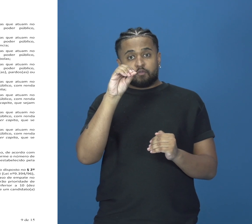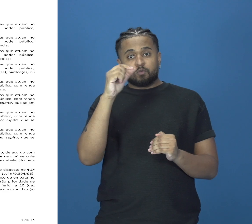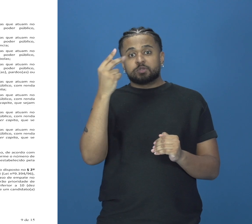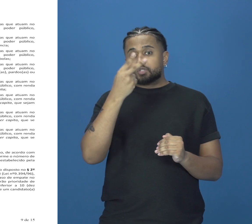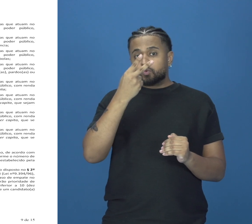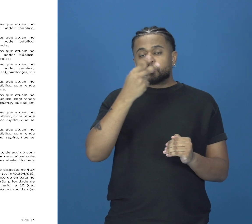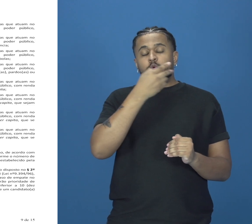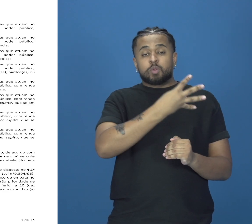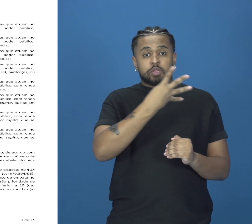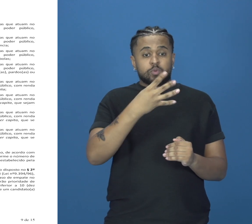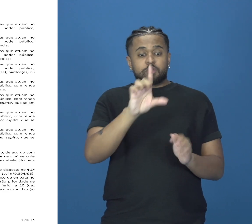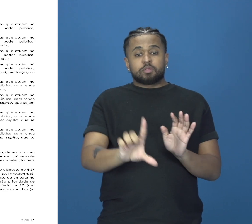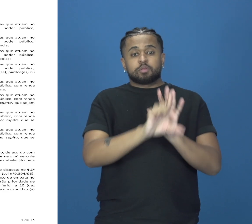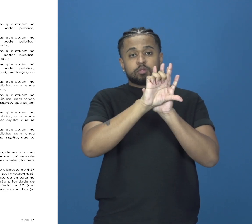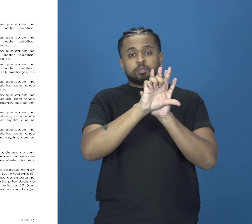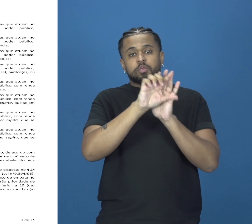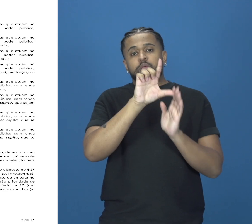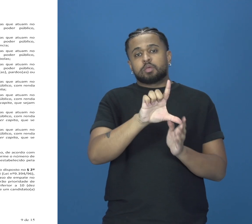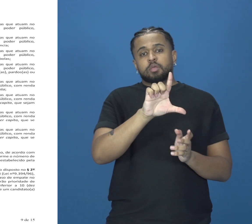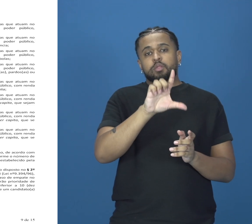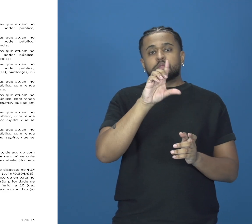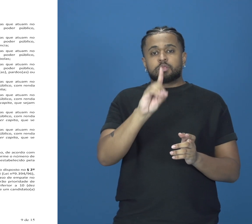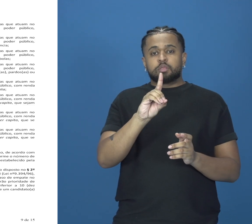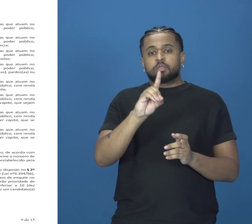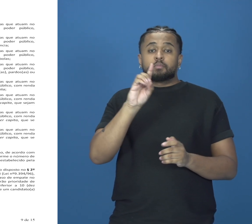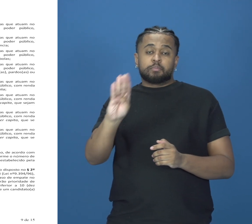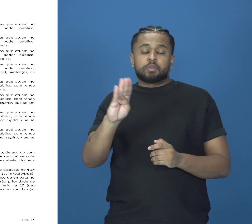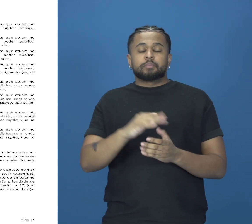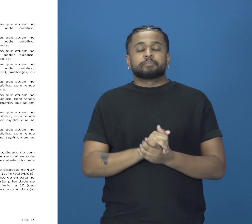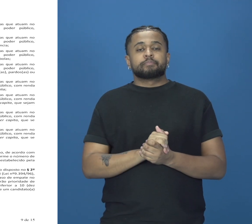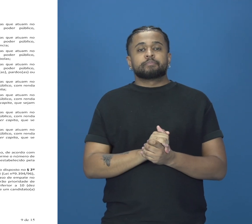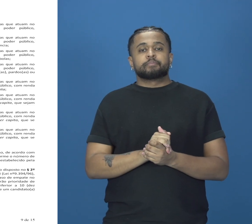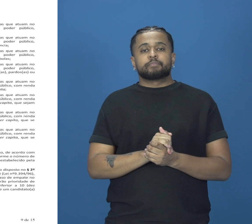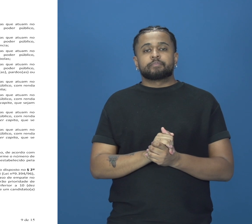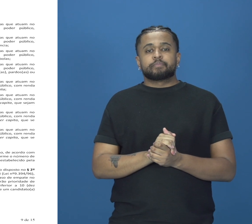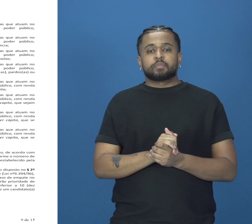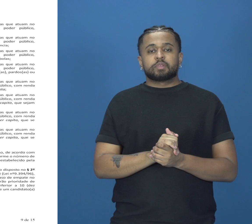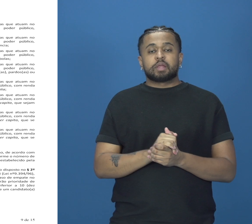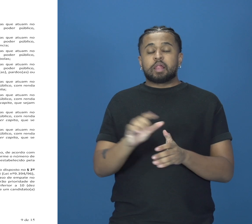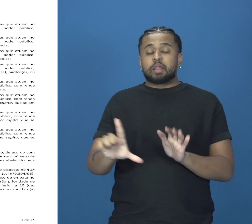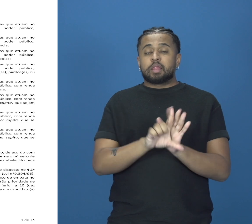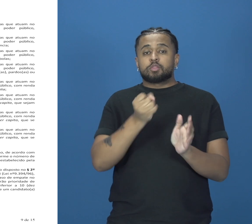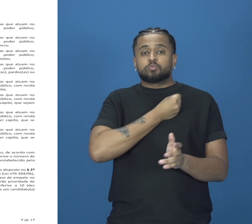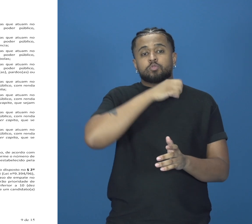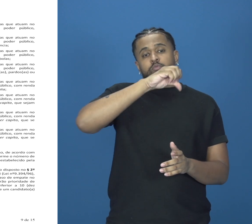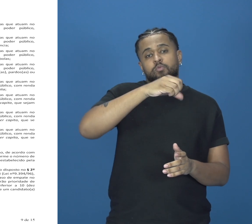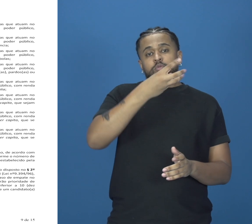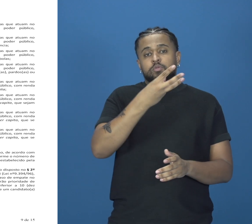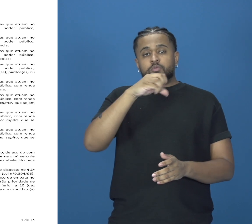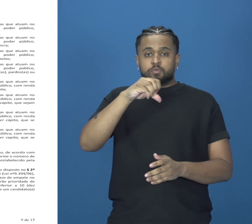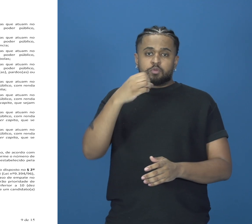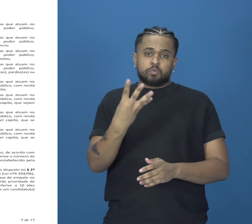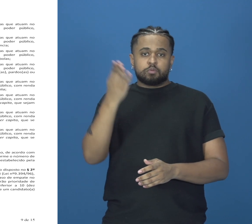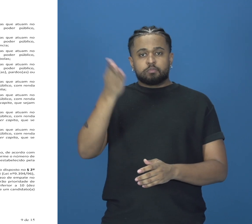artigo 44 da Lei de Diretrizes e Bases da Educação Nacional, LDB, Lei número